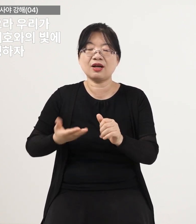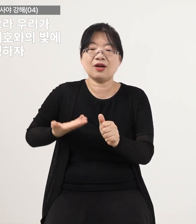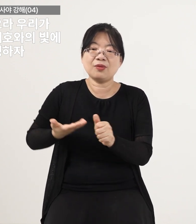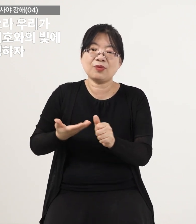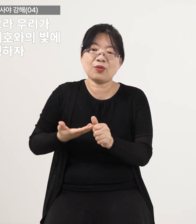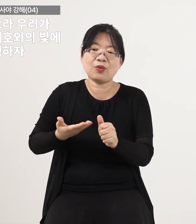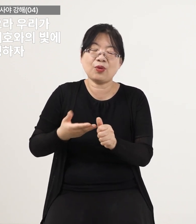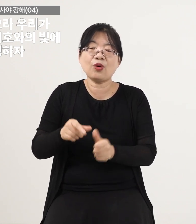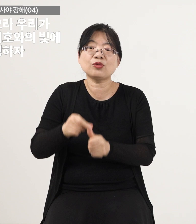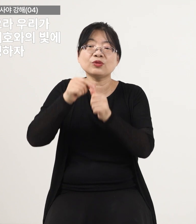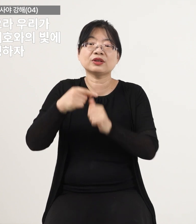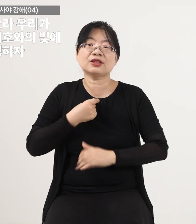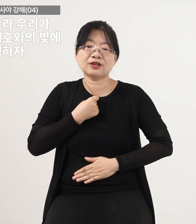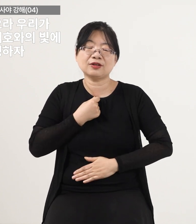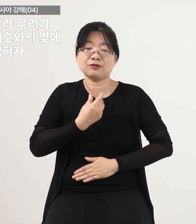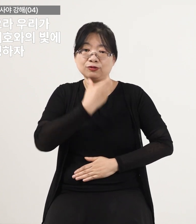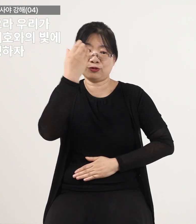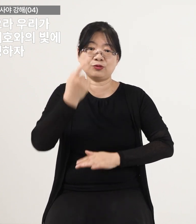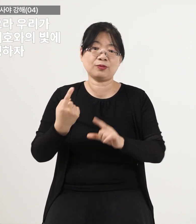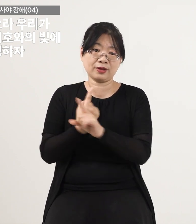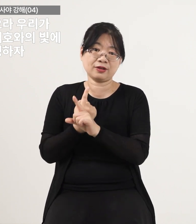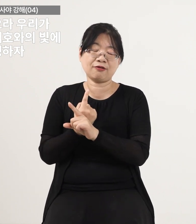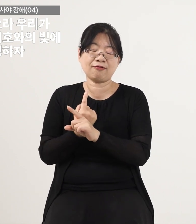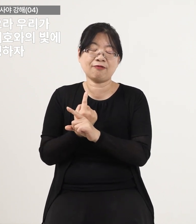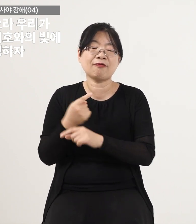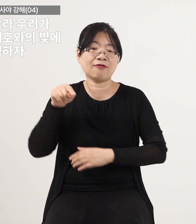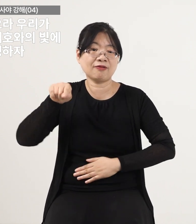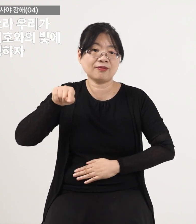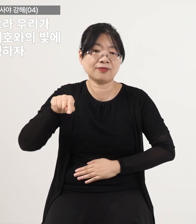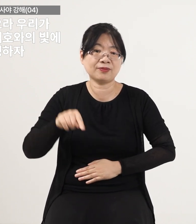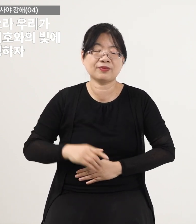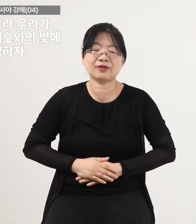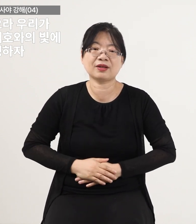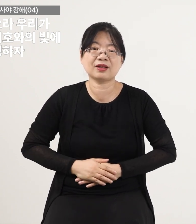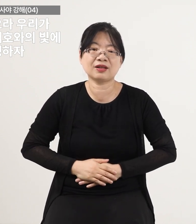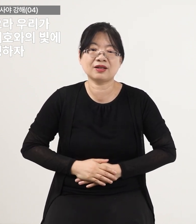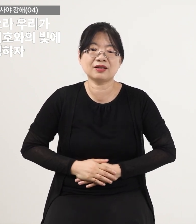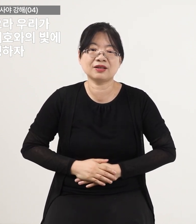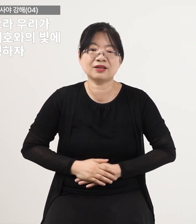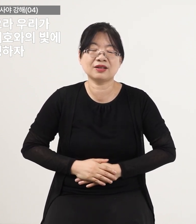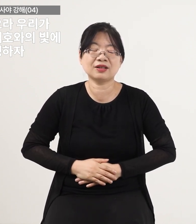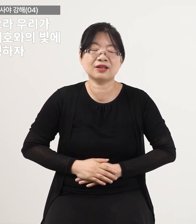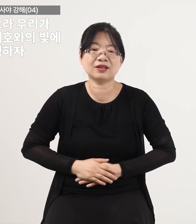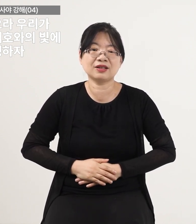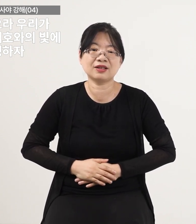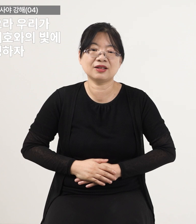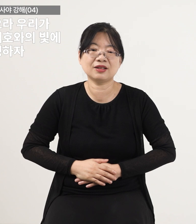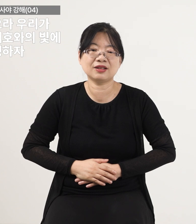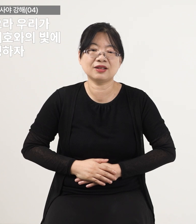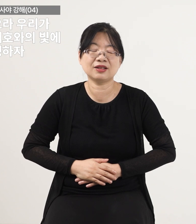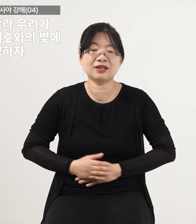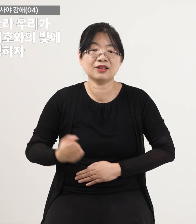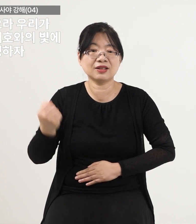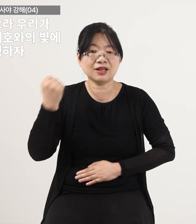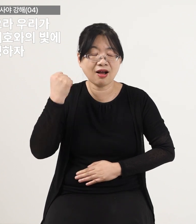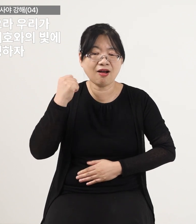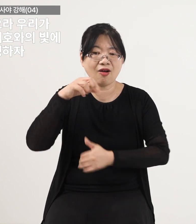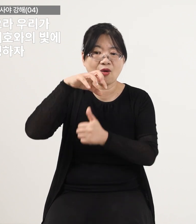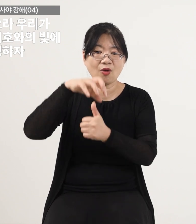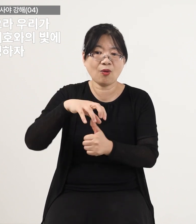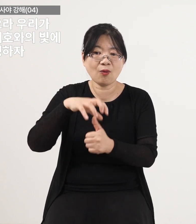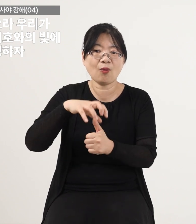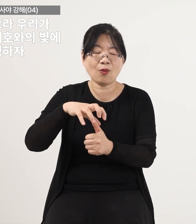먹여 살리겠다는 꿈으로 바뀌는 거예요. 이거는 힘이 어떤